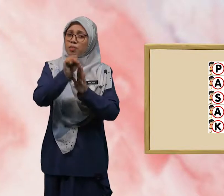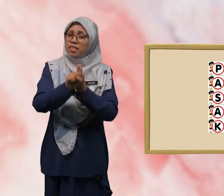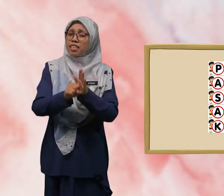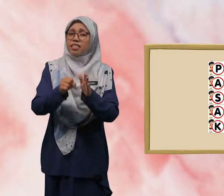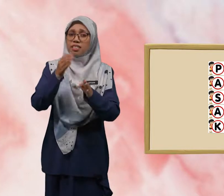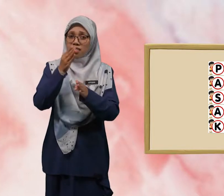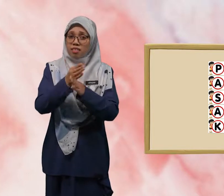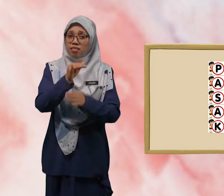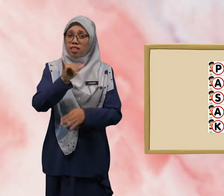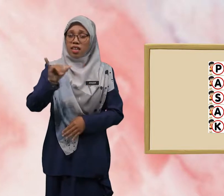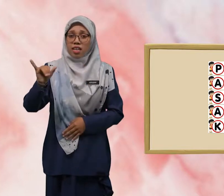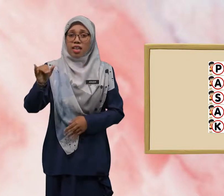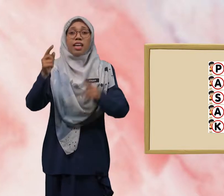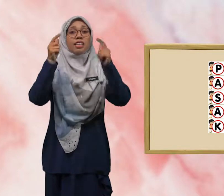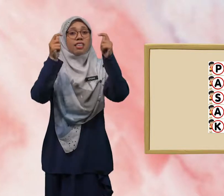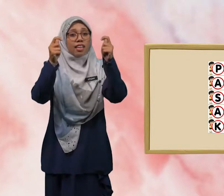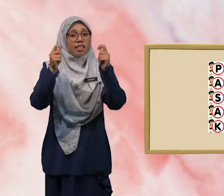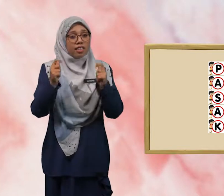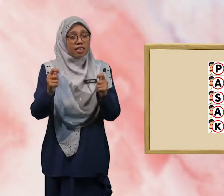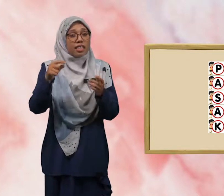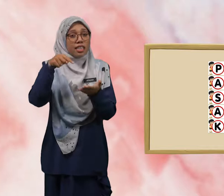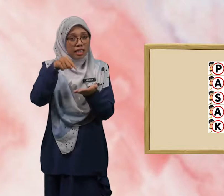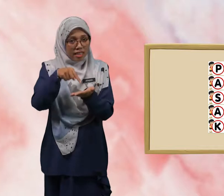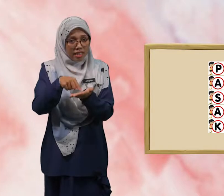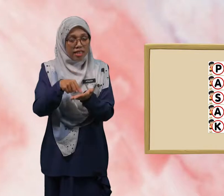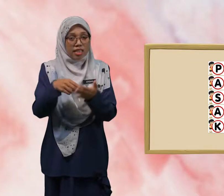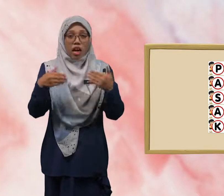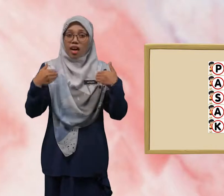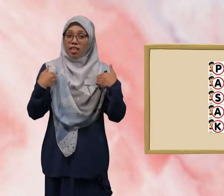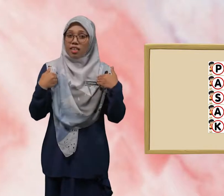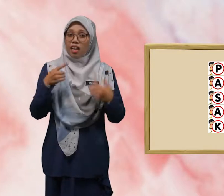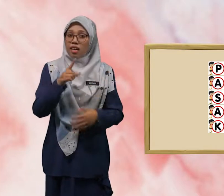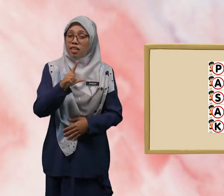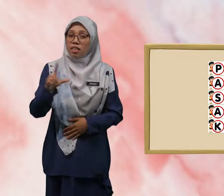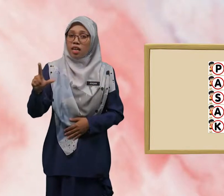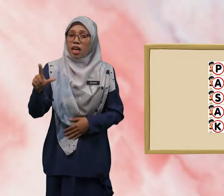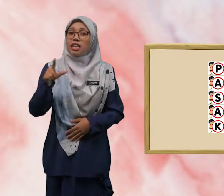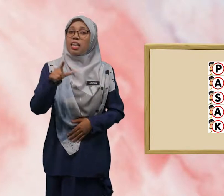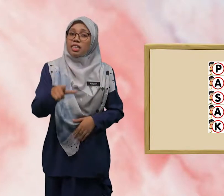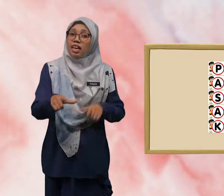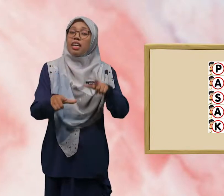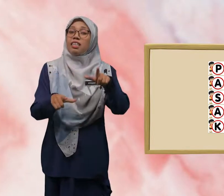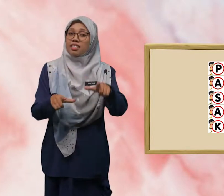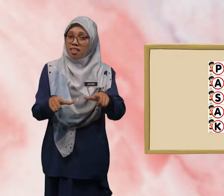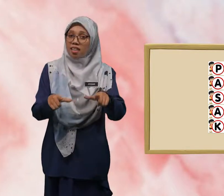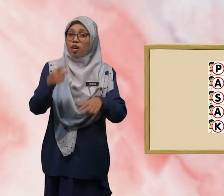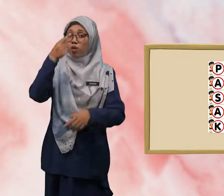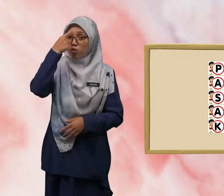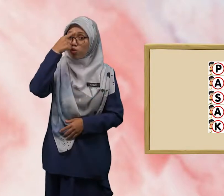sebenarnya Teknik ini adalah langkah-langkah untuk